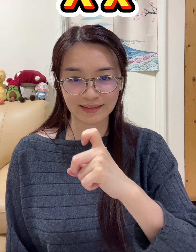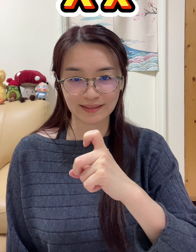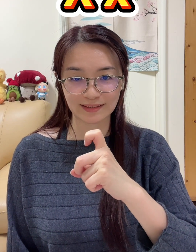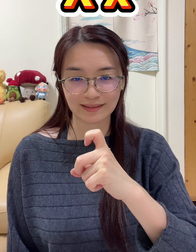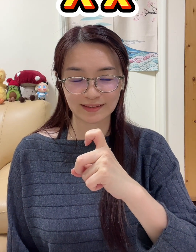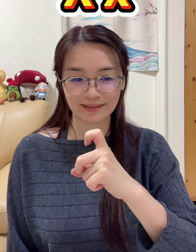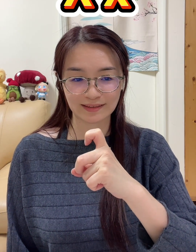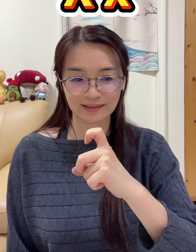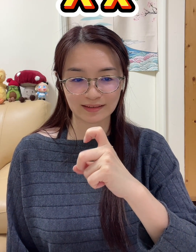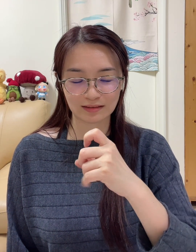X